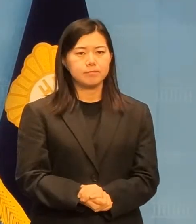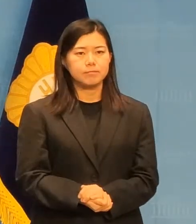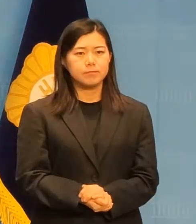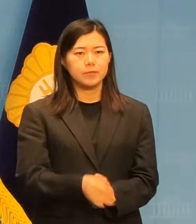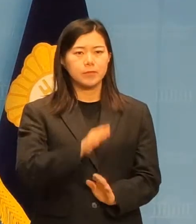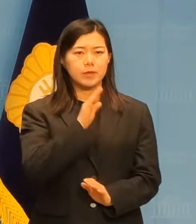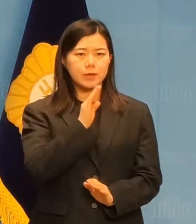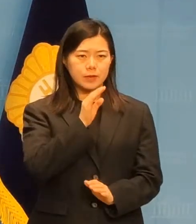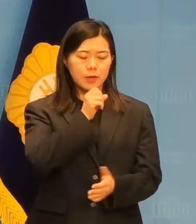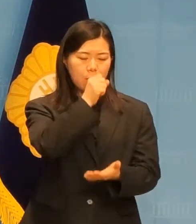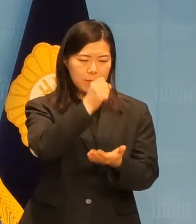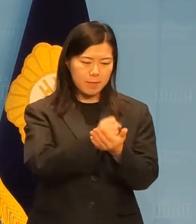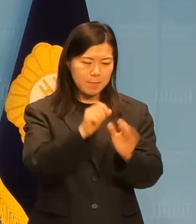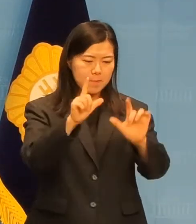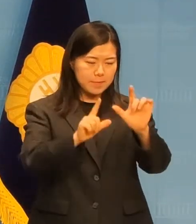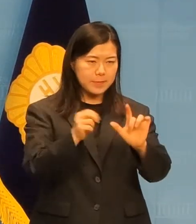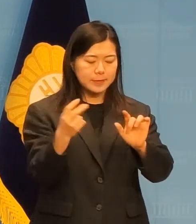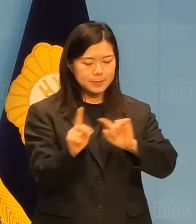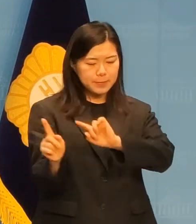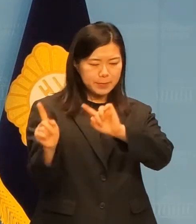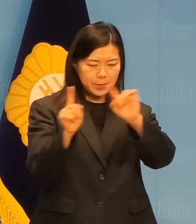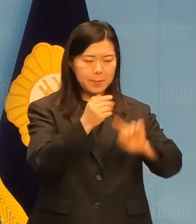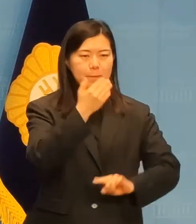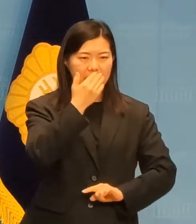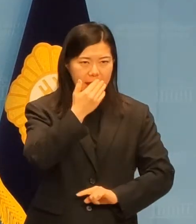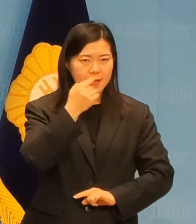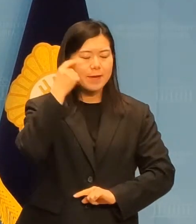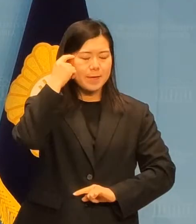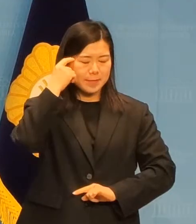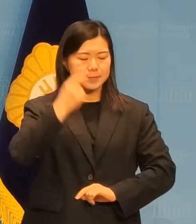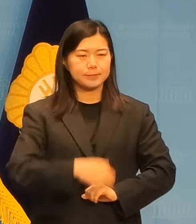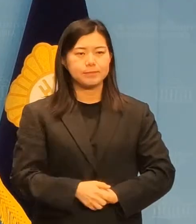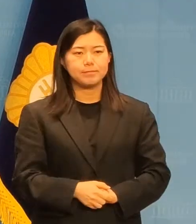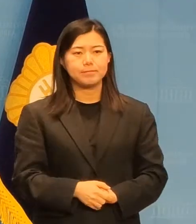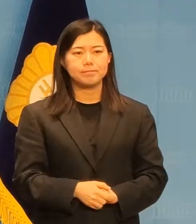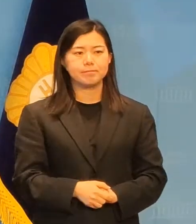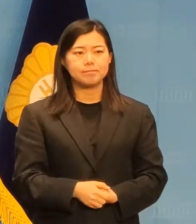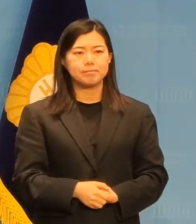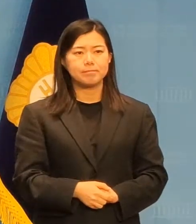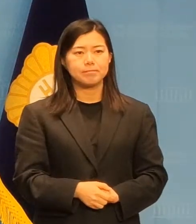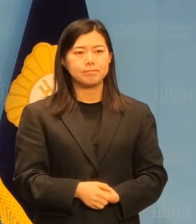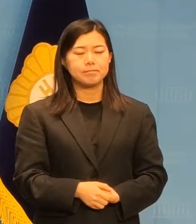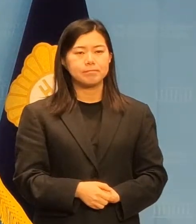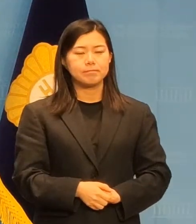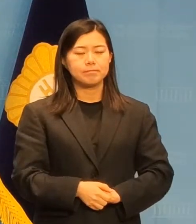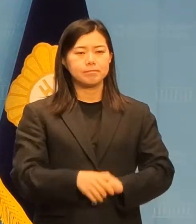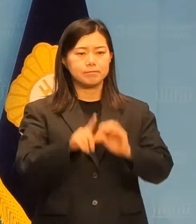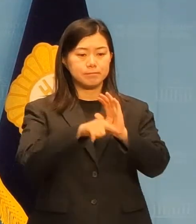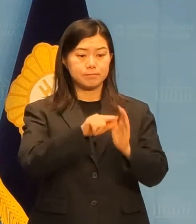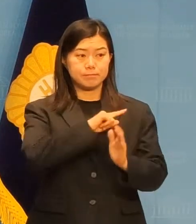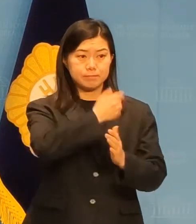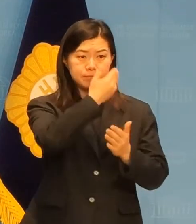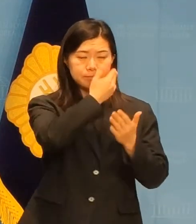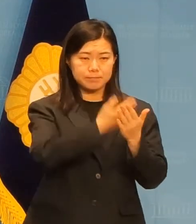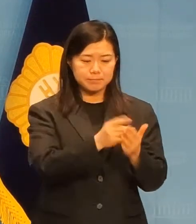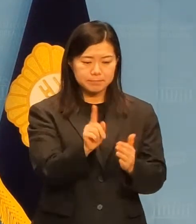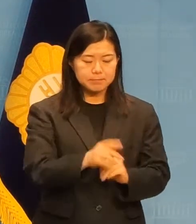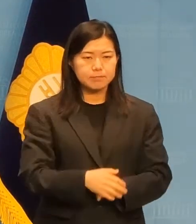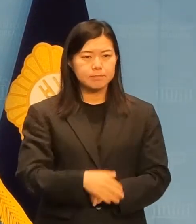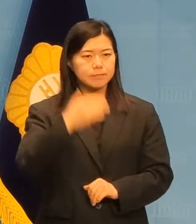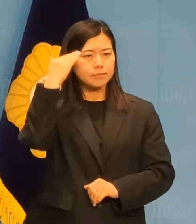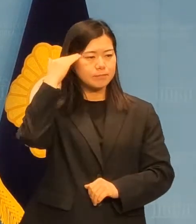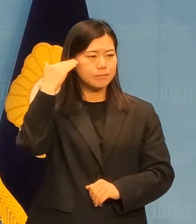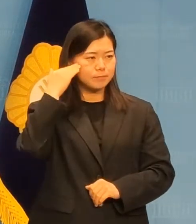다시 회복하게 할 거라고 하는 확신을 갖고 있습니다. 이런 과정에서 가장 중요한 것은 바로